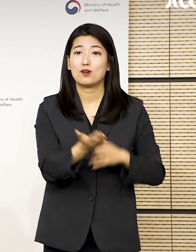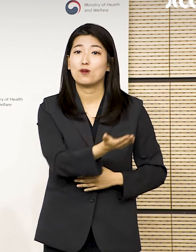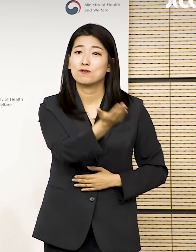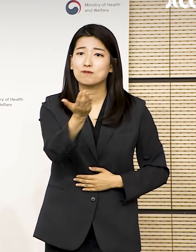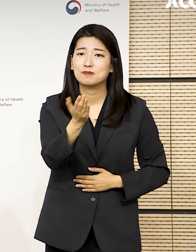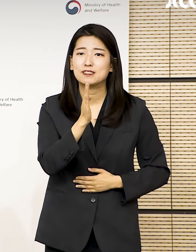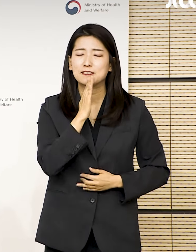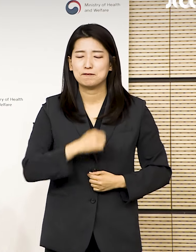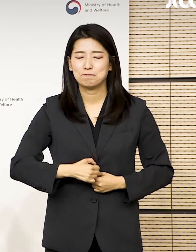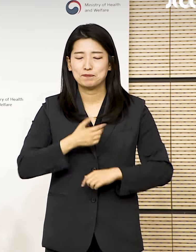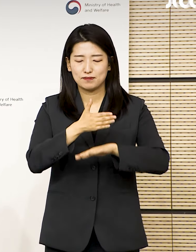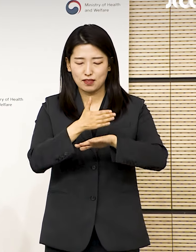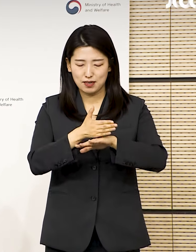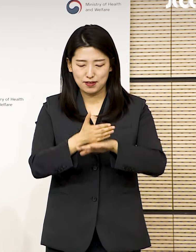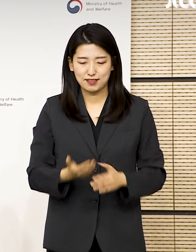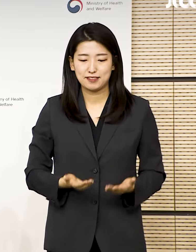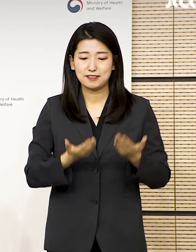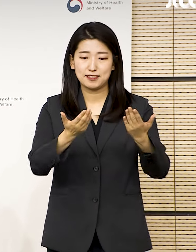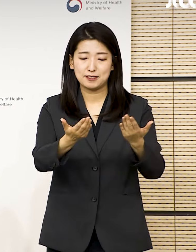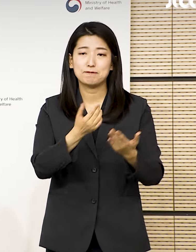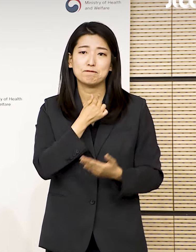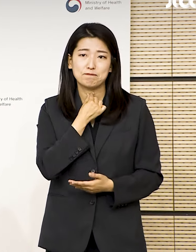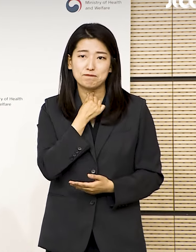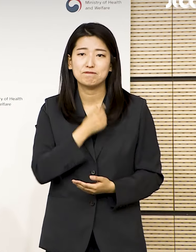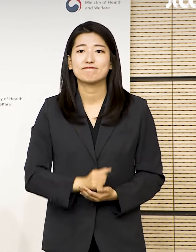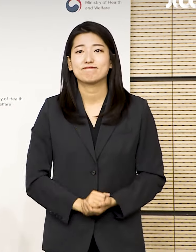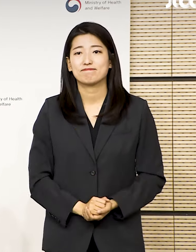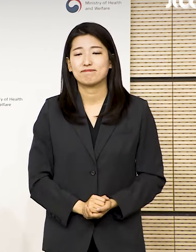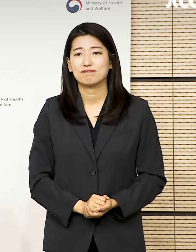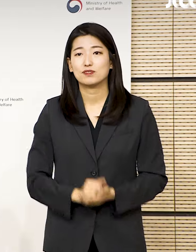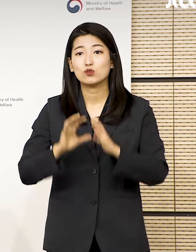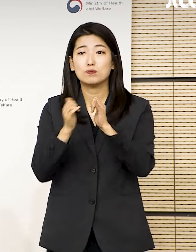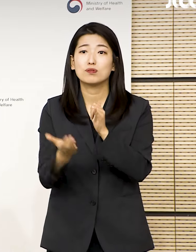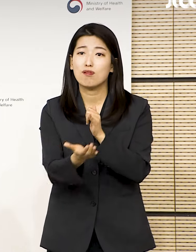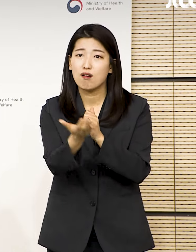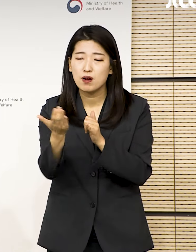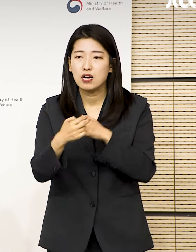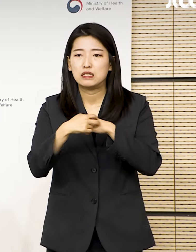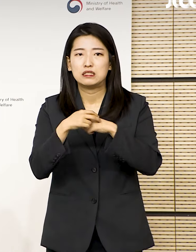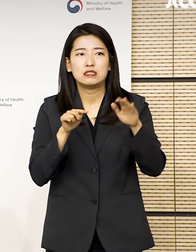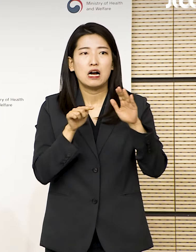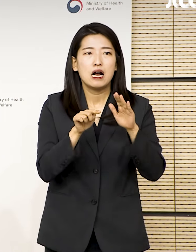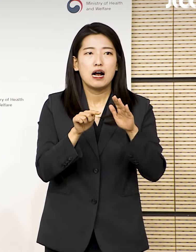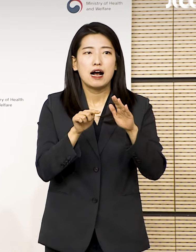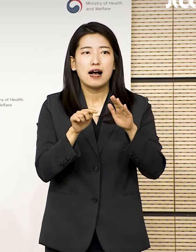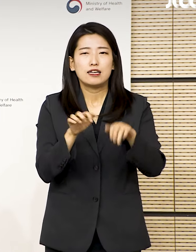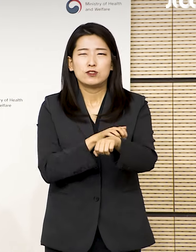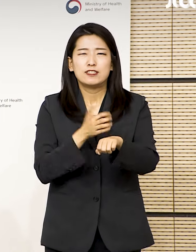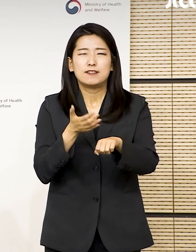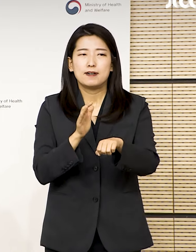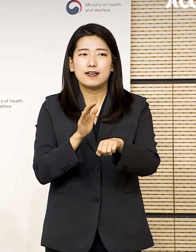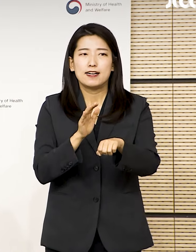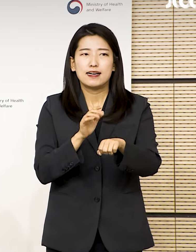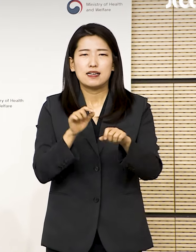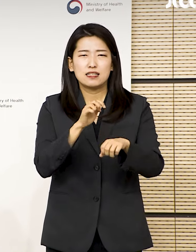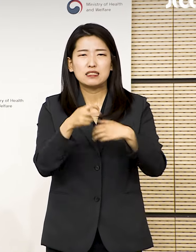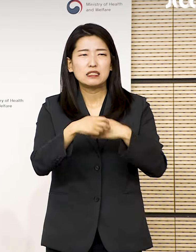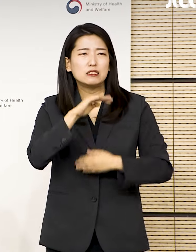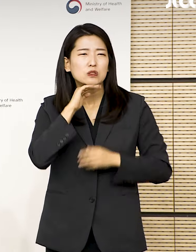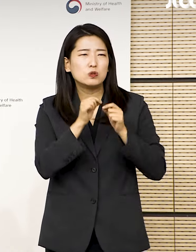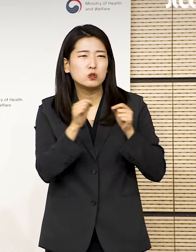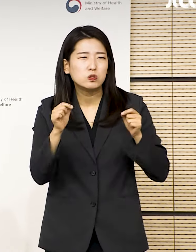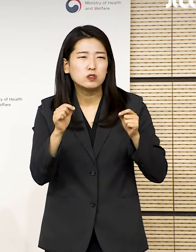감사의 말씀을 드립니다 의료 이용의 불편을 참고 더 급하고 위중한 환자가 대형 병원을 이용하도록